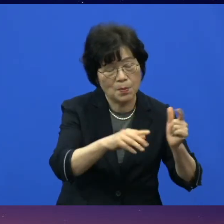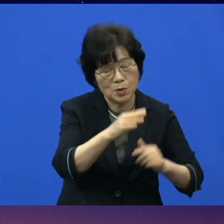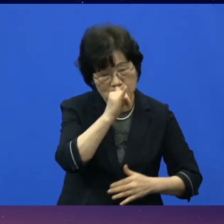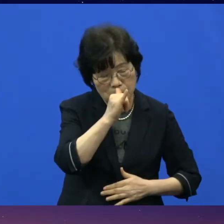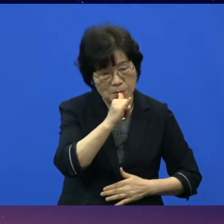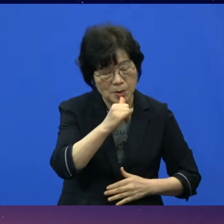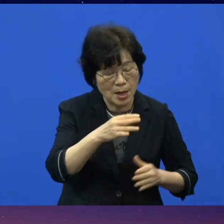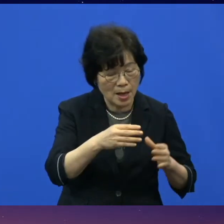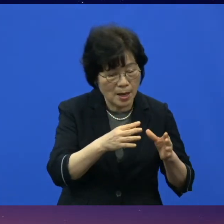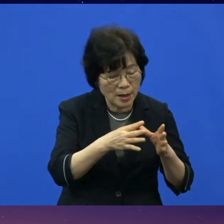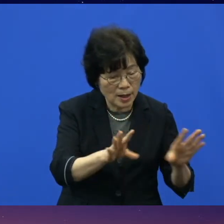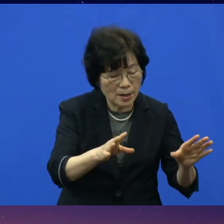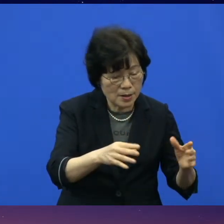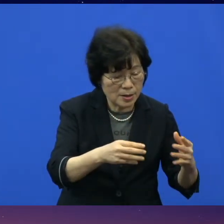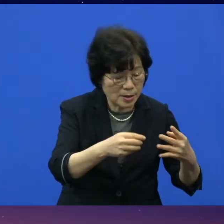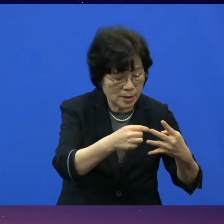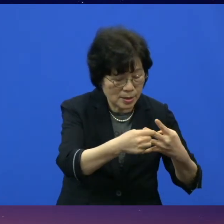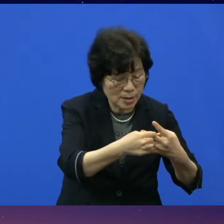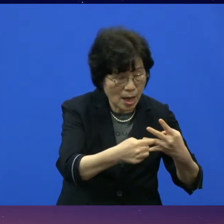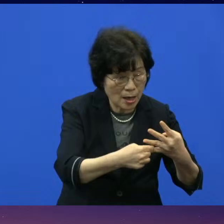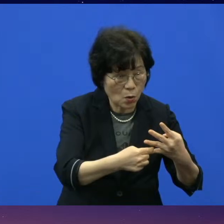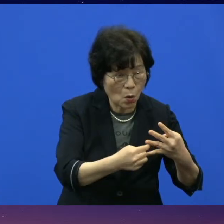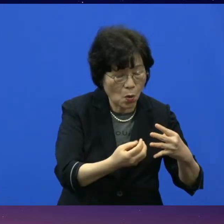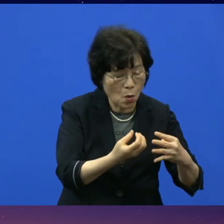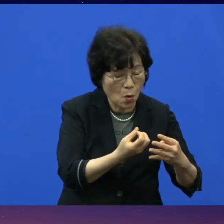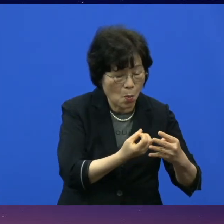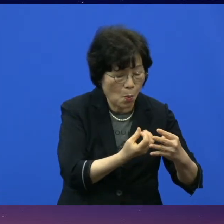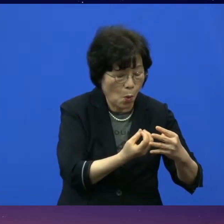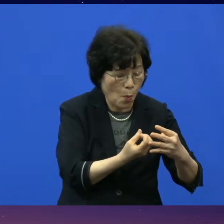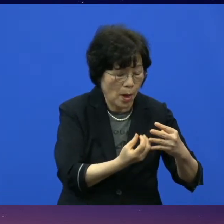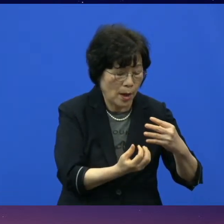깨어져야 그 틈 사이로 보배가 보여요.